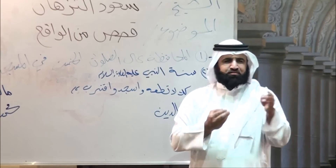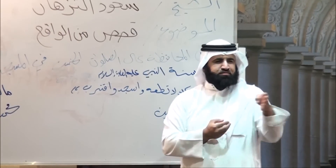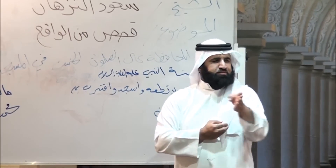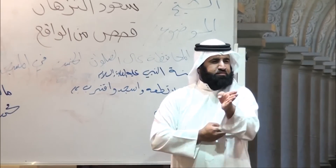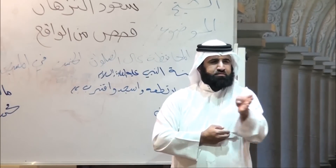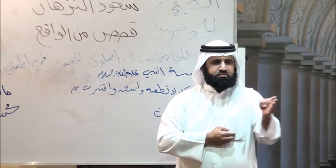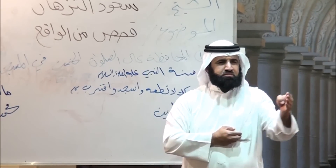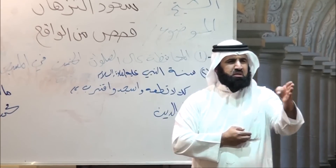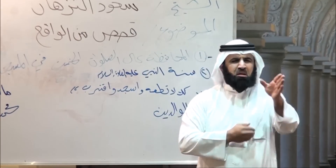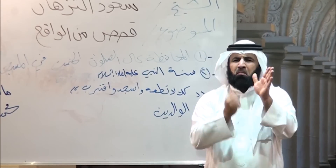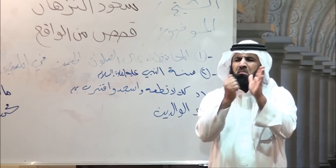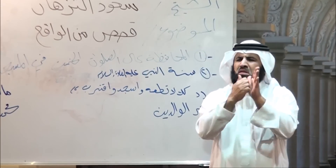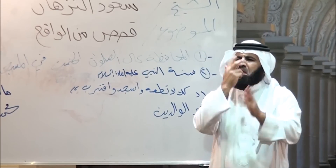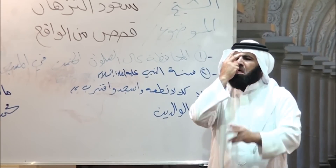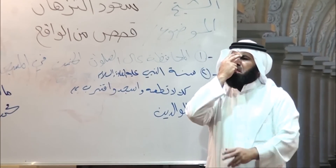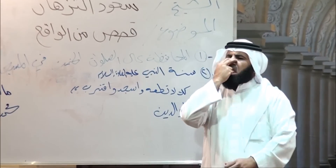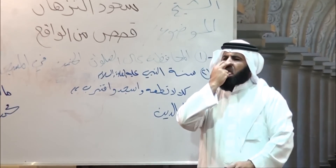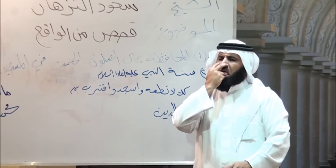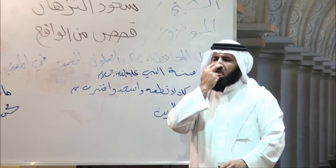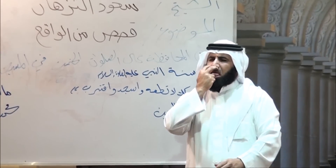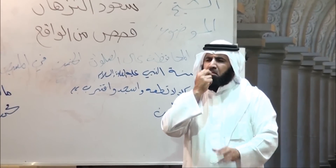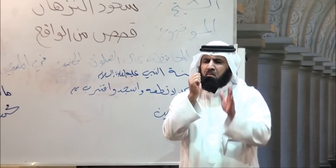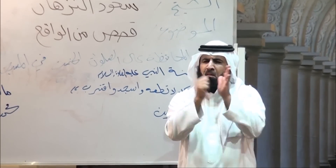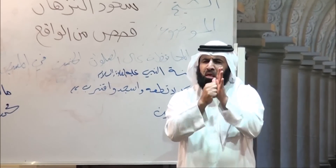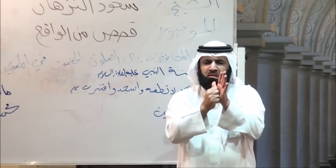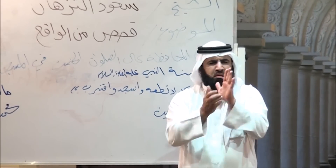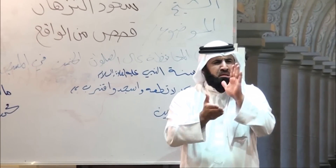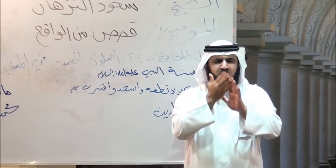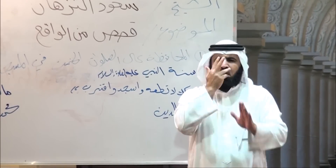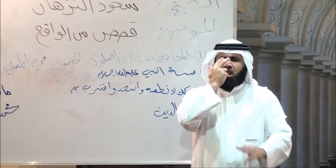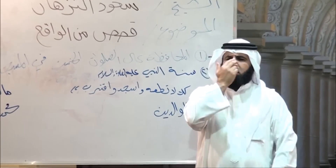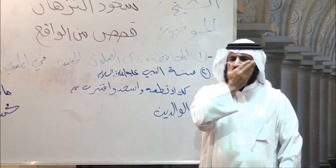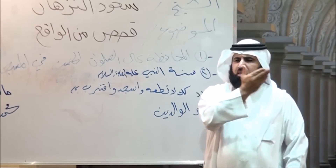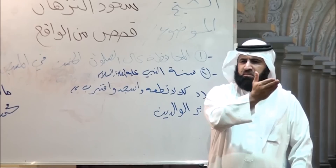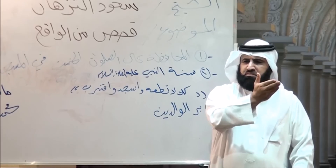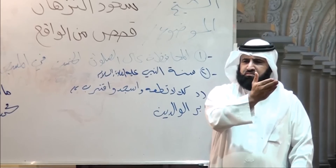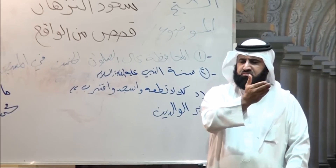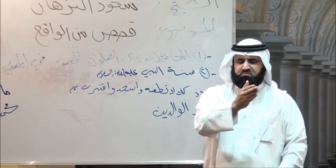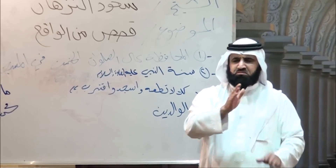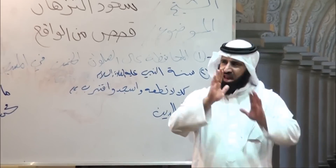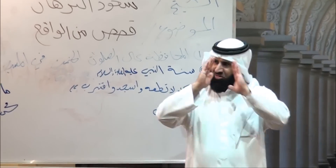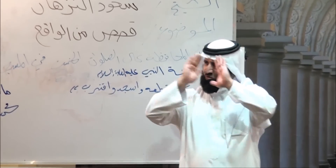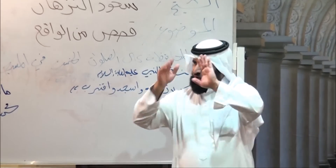فذهبت حتى دخلت إلى ذلك البيت